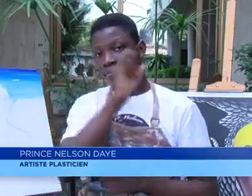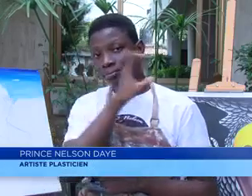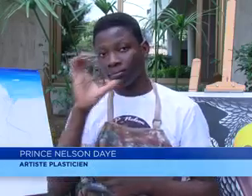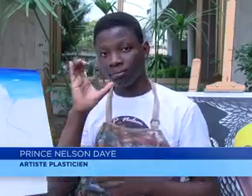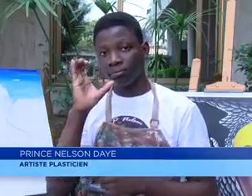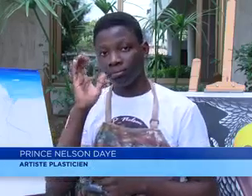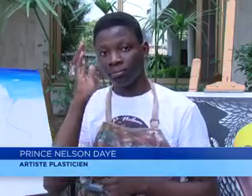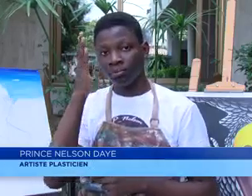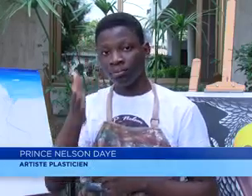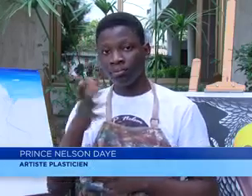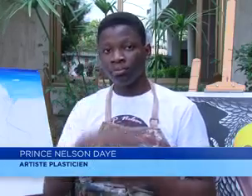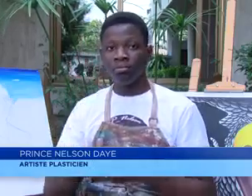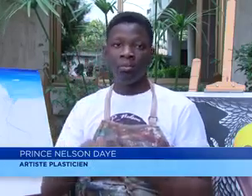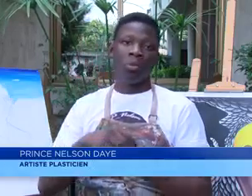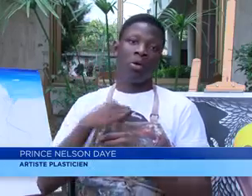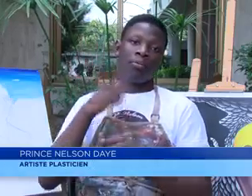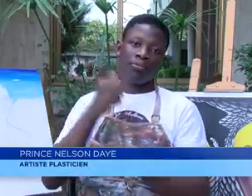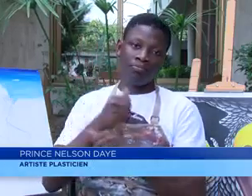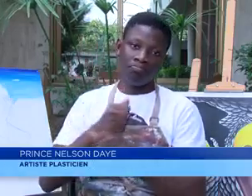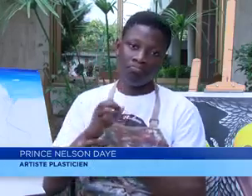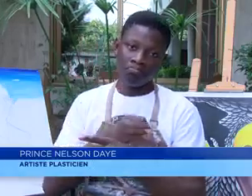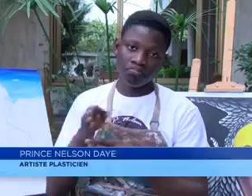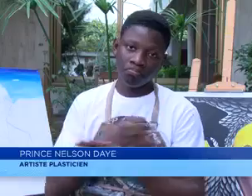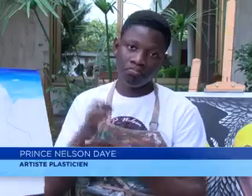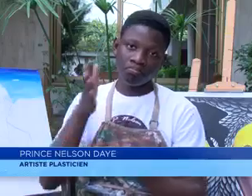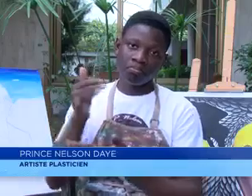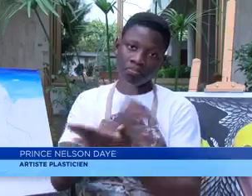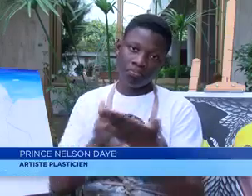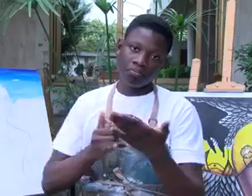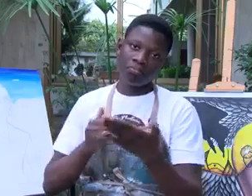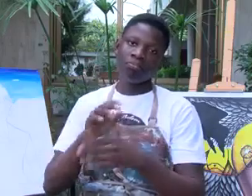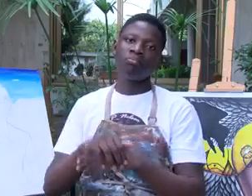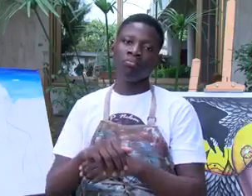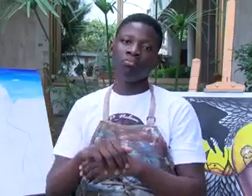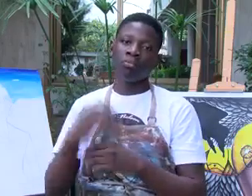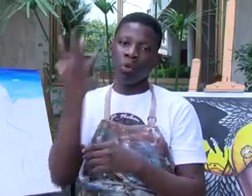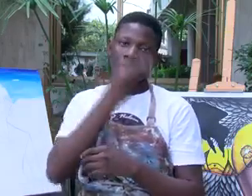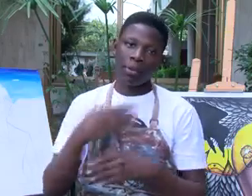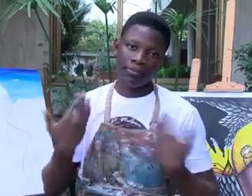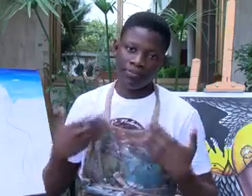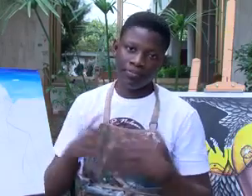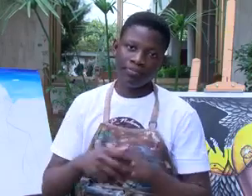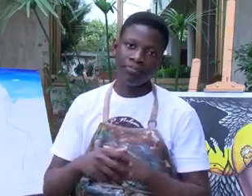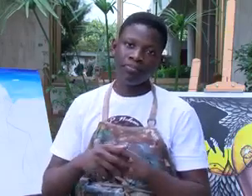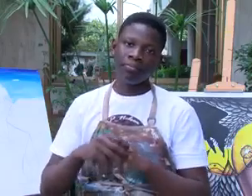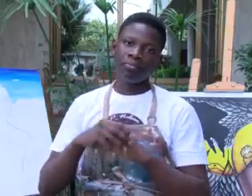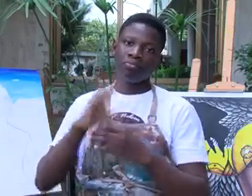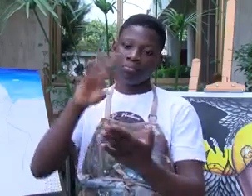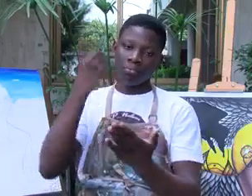naissance, lorsque j'étais tombé malade de la méningite. À la fin de mes études primaires, mes